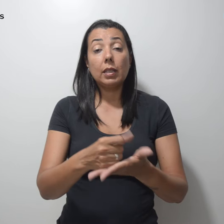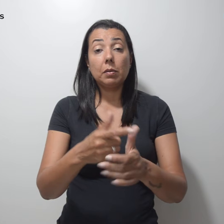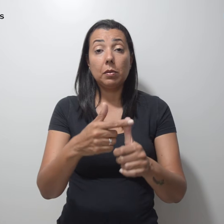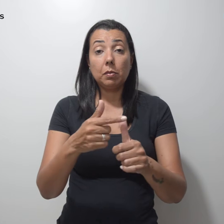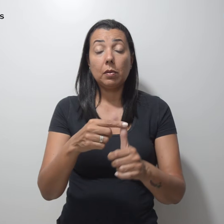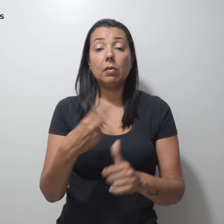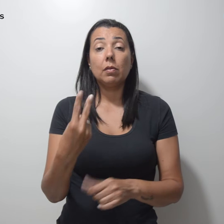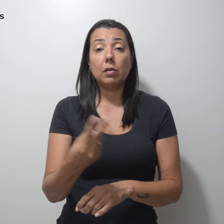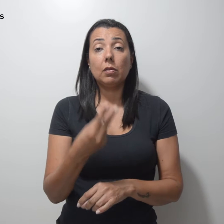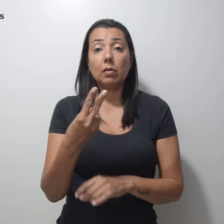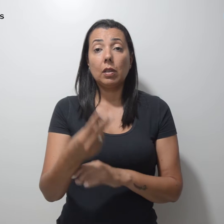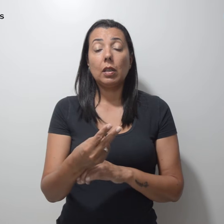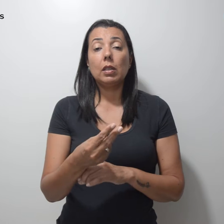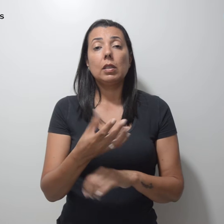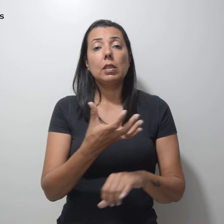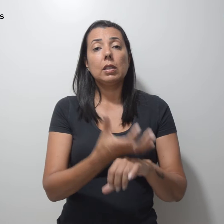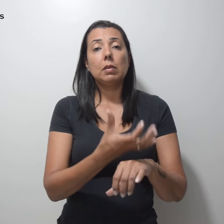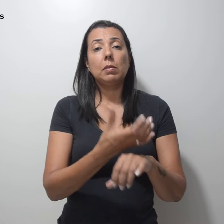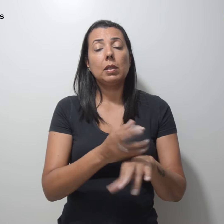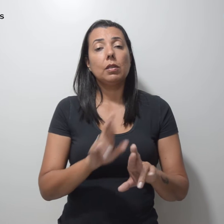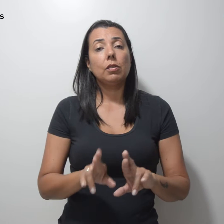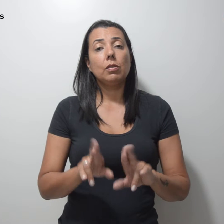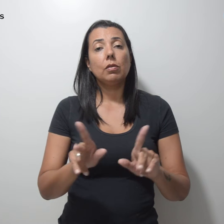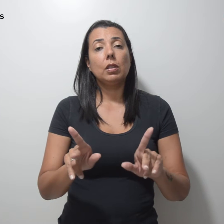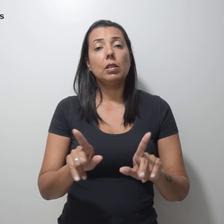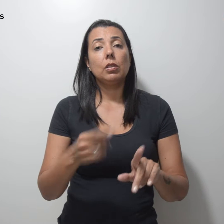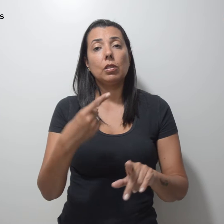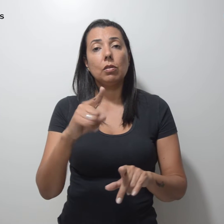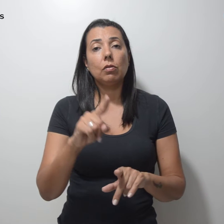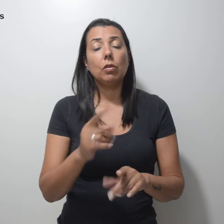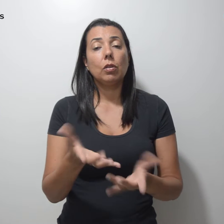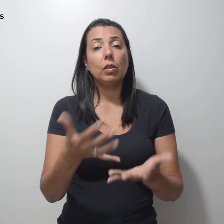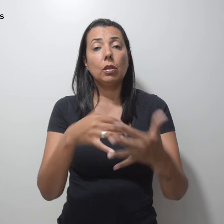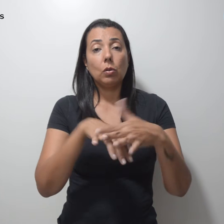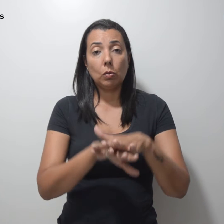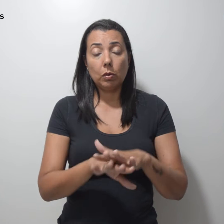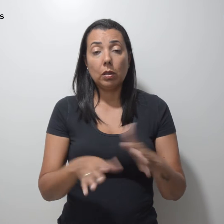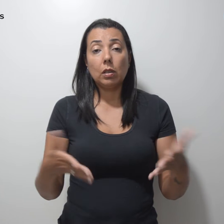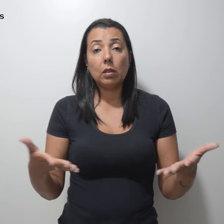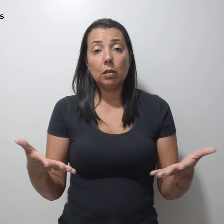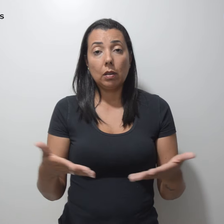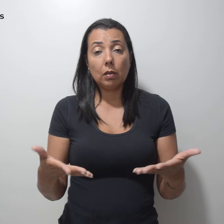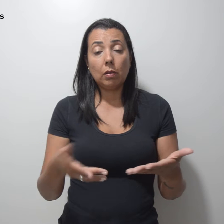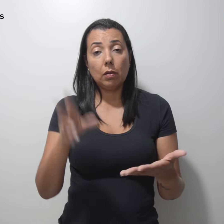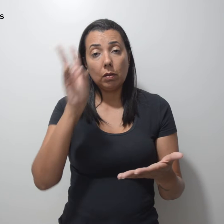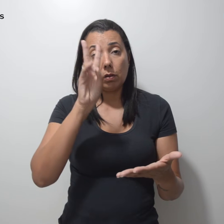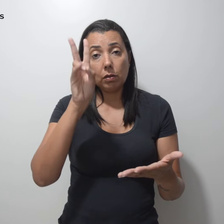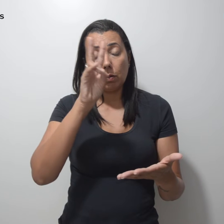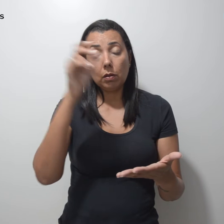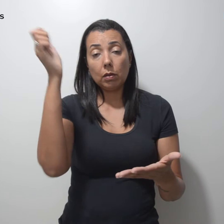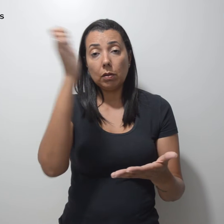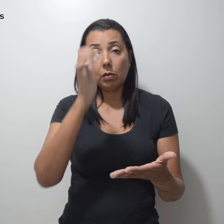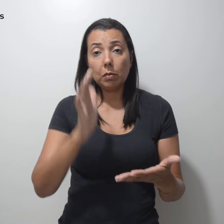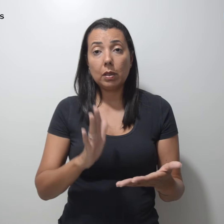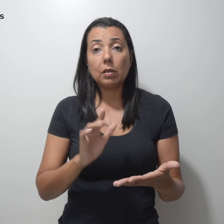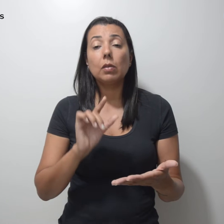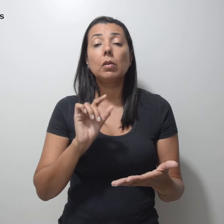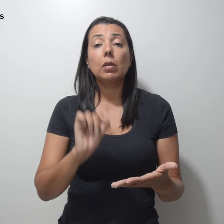vez uma disciplina diferente que foi inserida à área de História do Brasil, que é